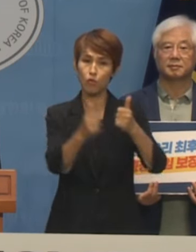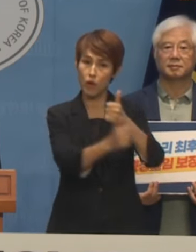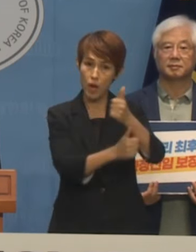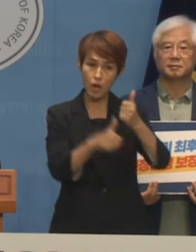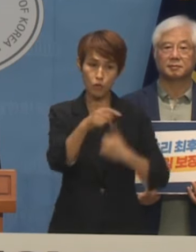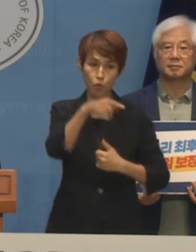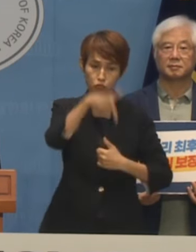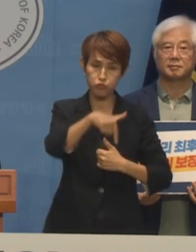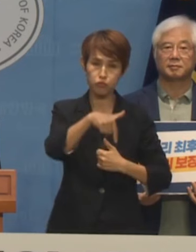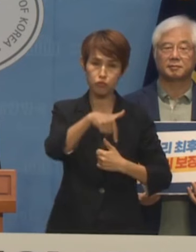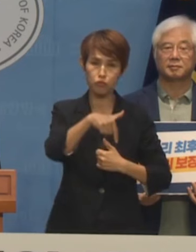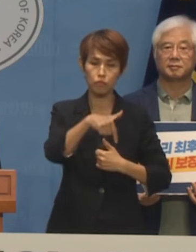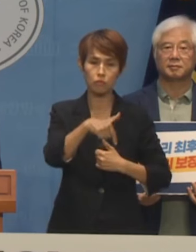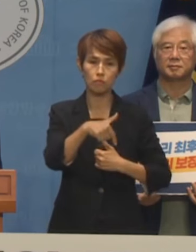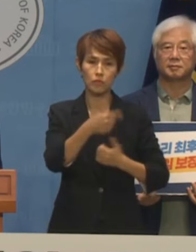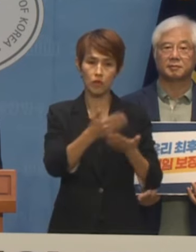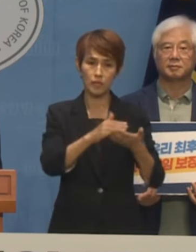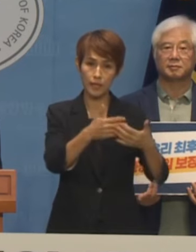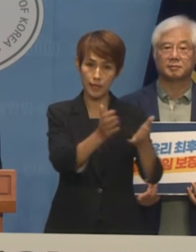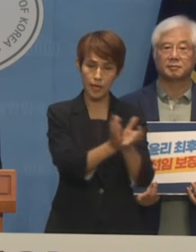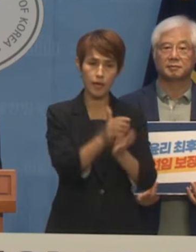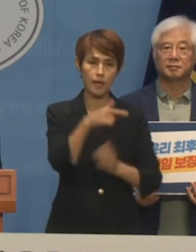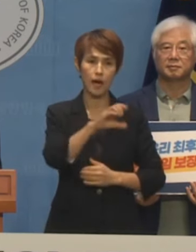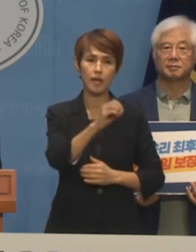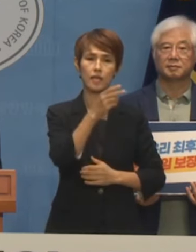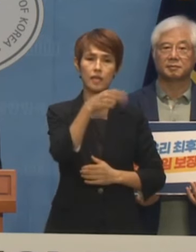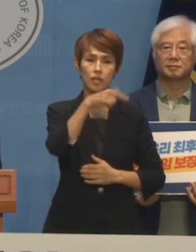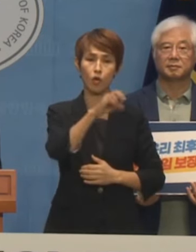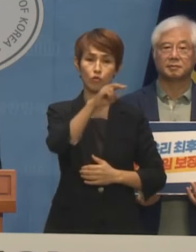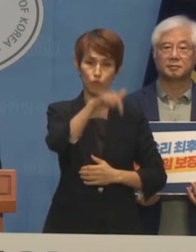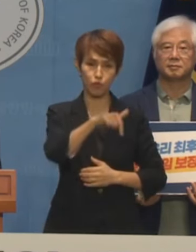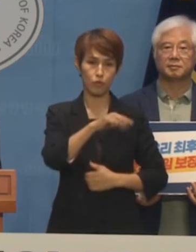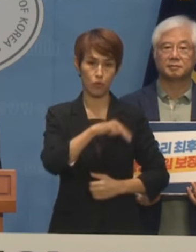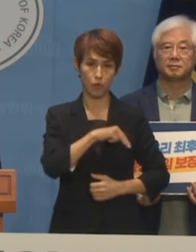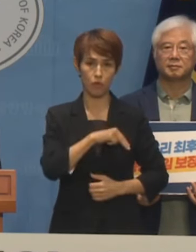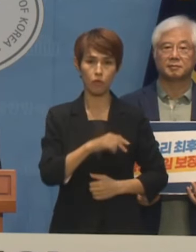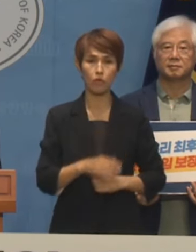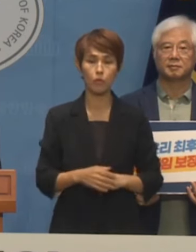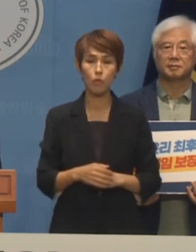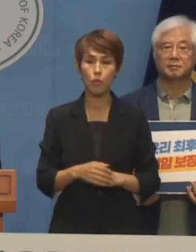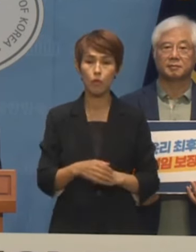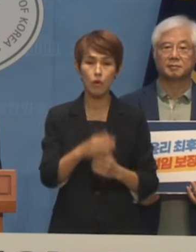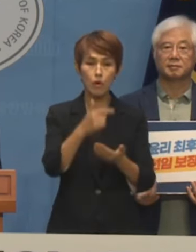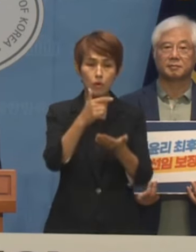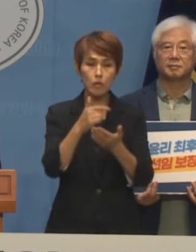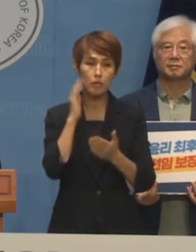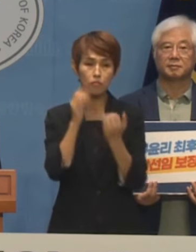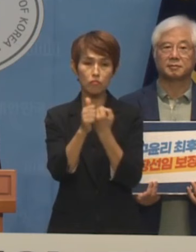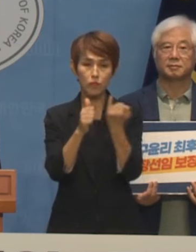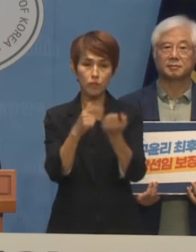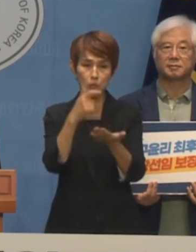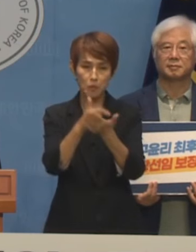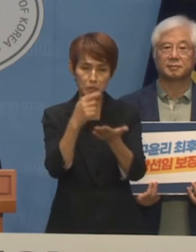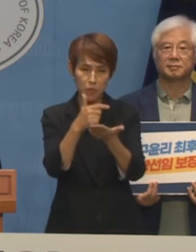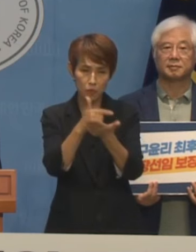조국혁신당 강경숙 의원과 김건희 여사 논문 표절 검증을 위한 범학계 국민검증단,